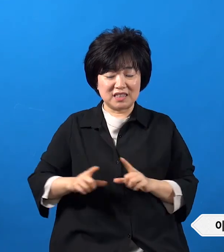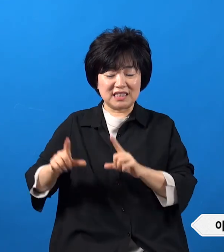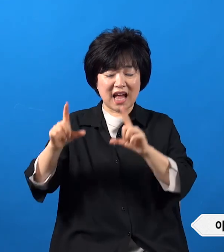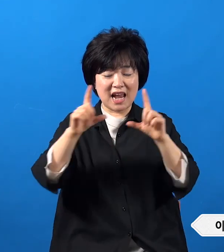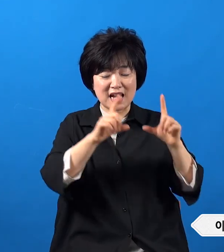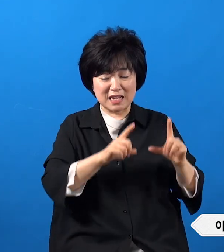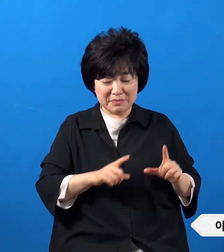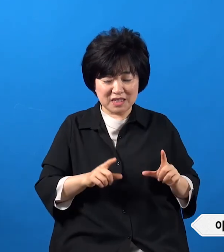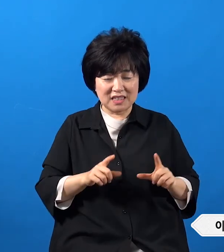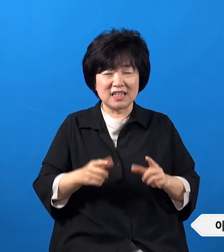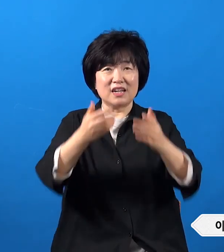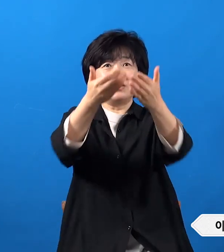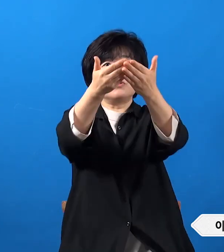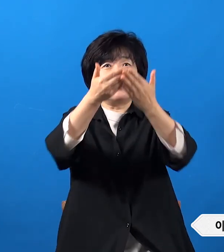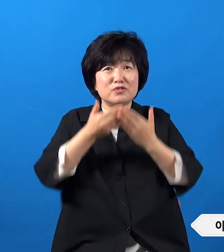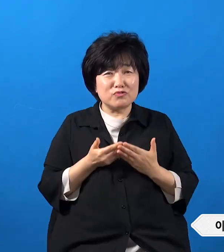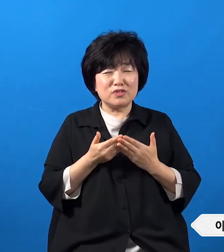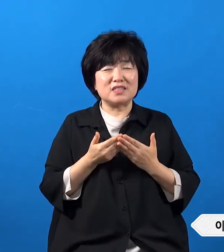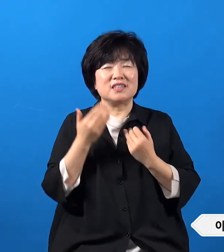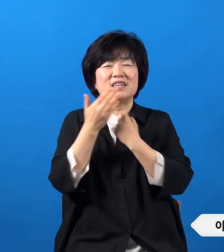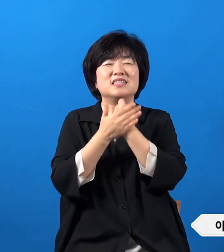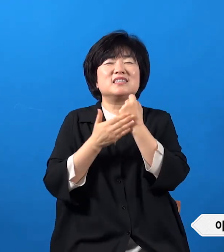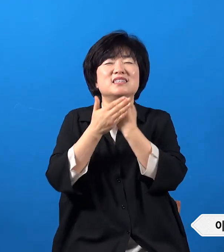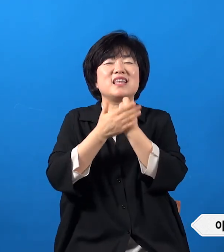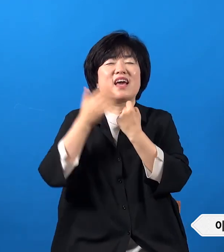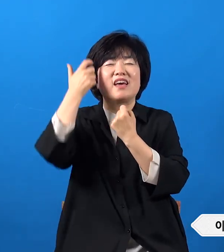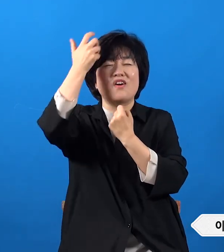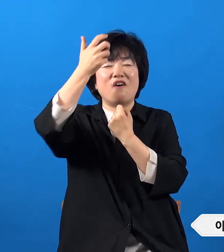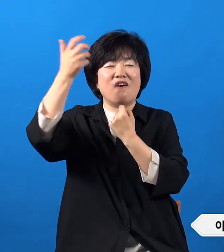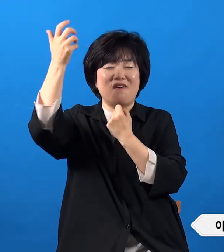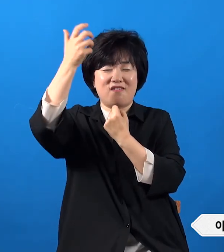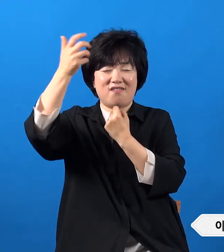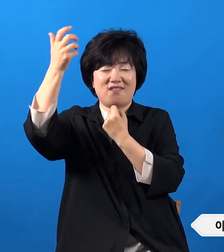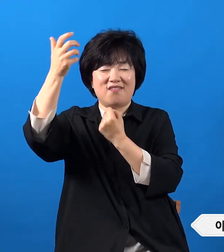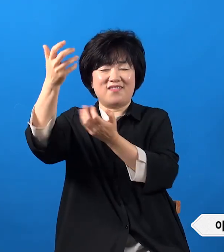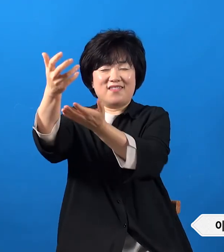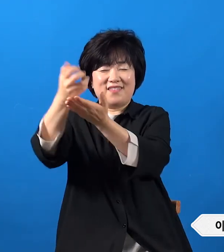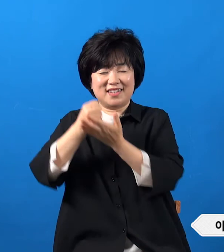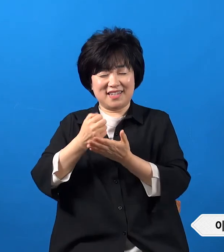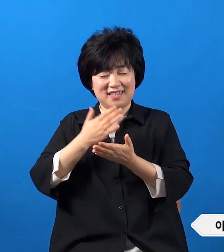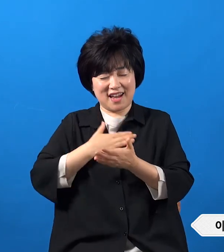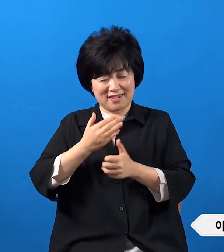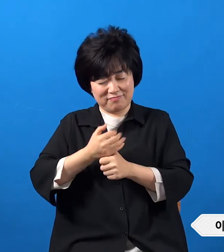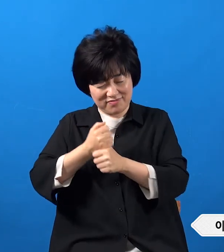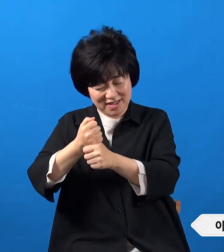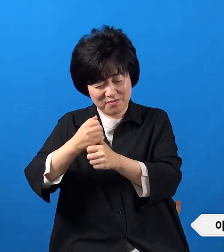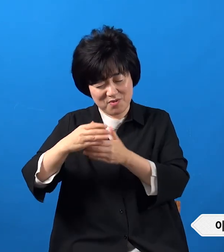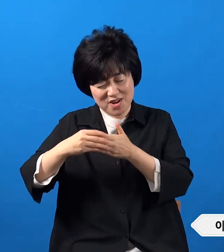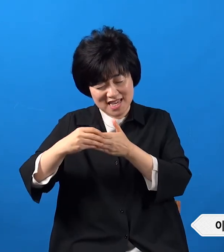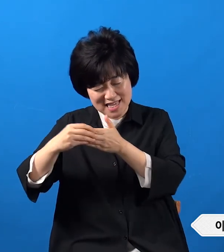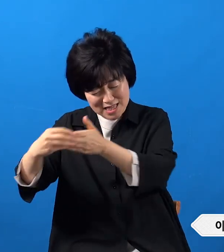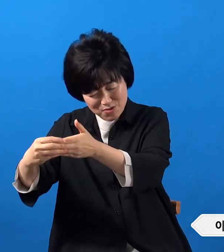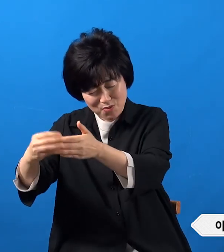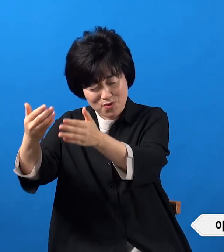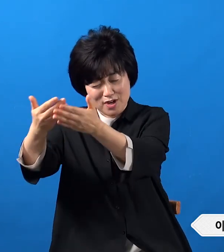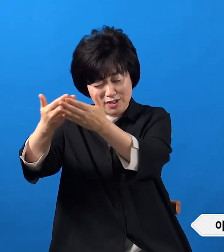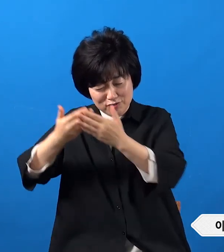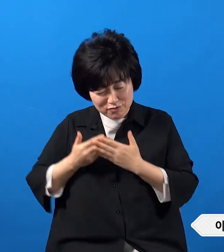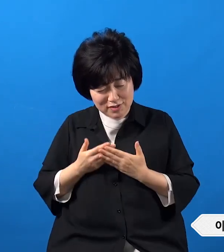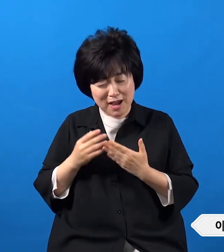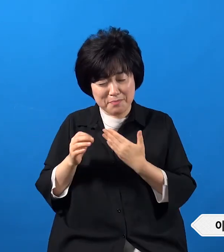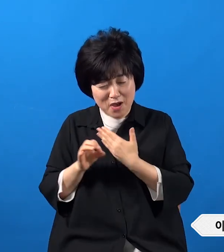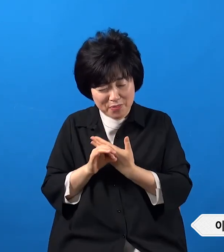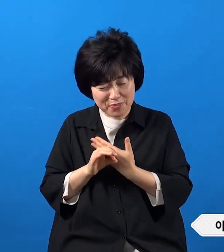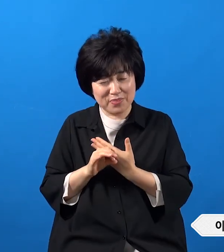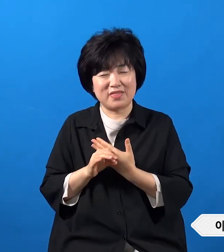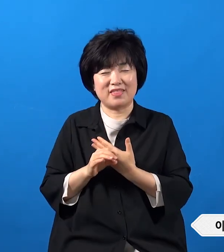주님이 보내주신 성령, 은혜의 영이 오늘 나와 함께 하시고 우리를 인도한다면 우리는 은혜의 영 안에서